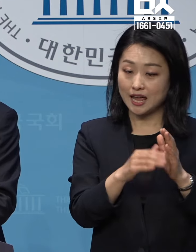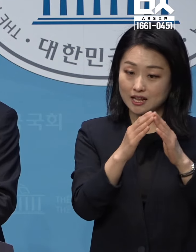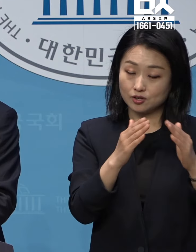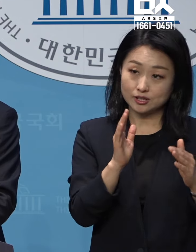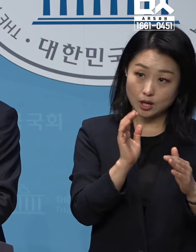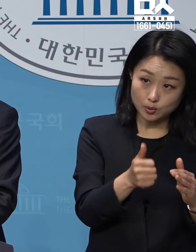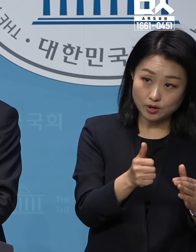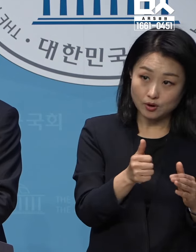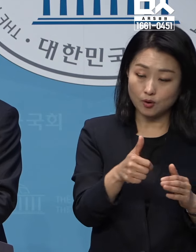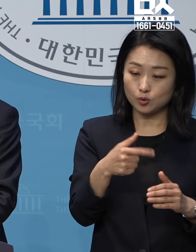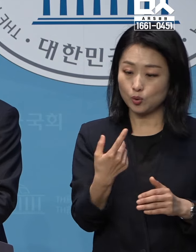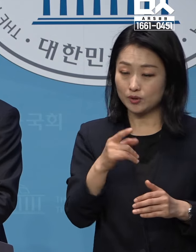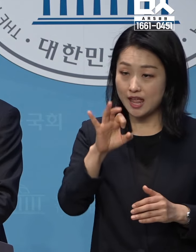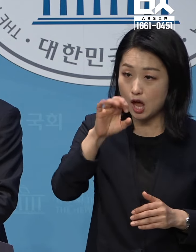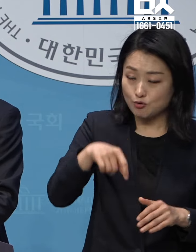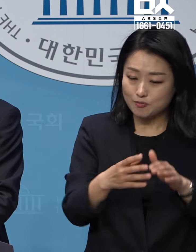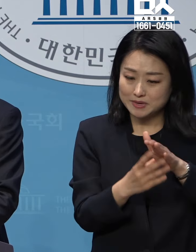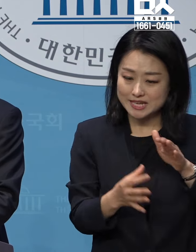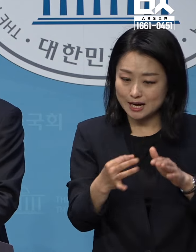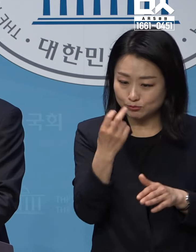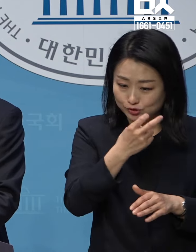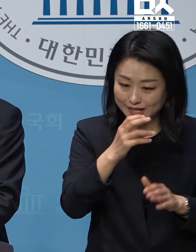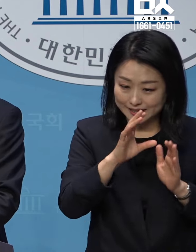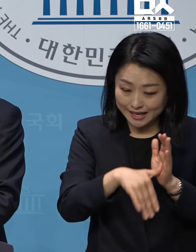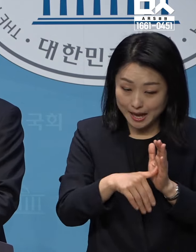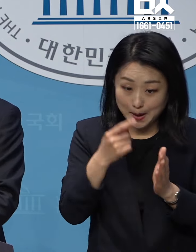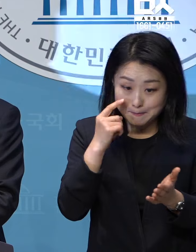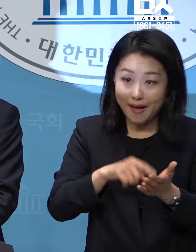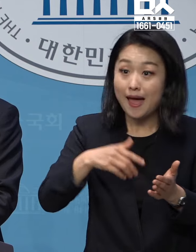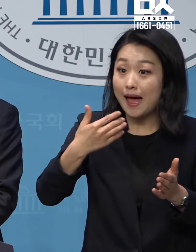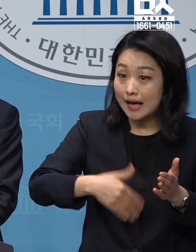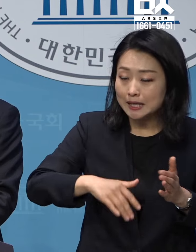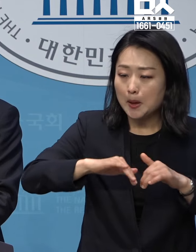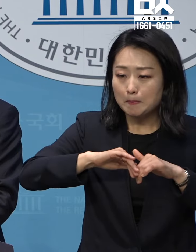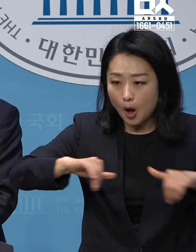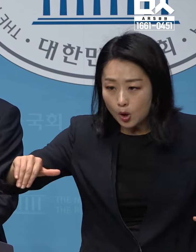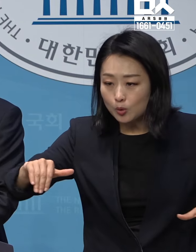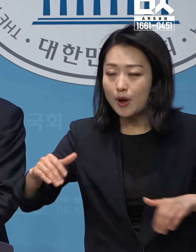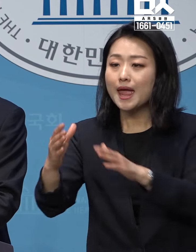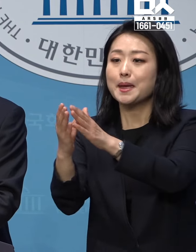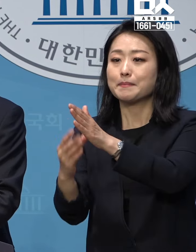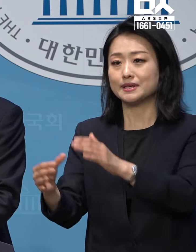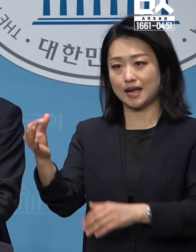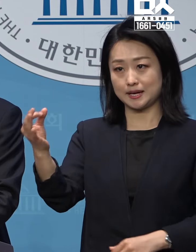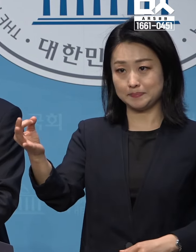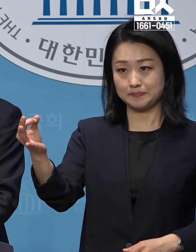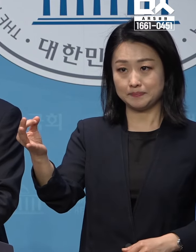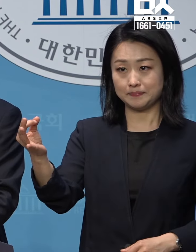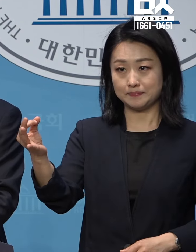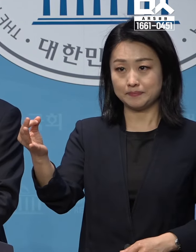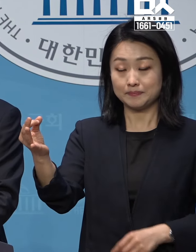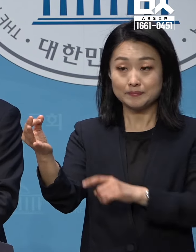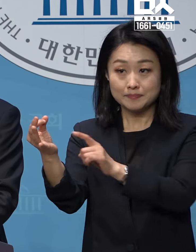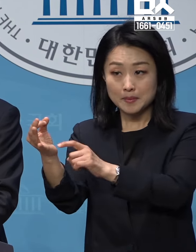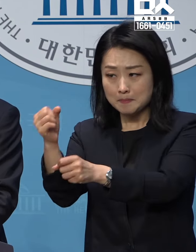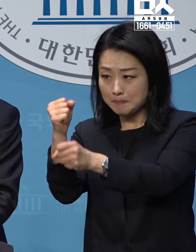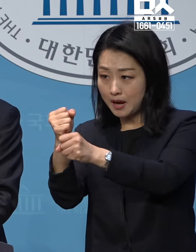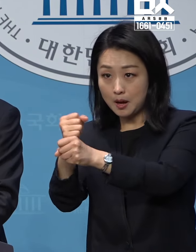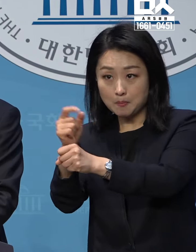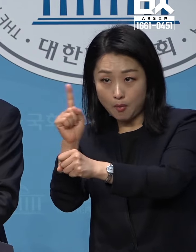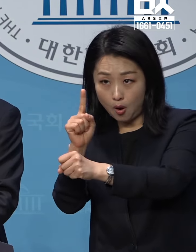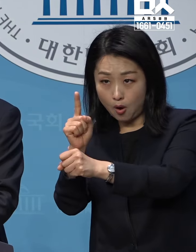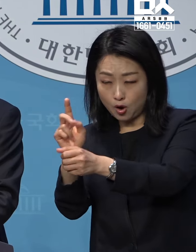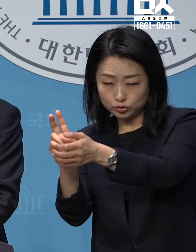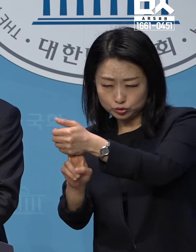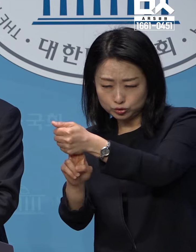노태우의 비자금을 수사할 당시 드러나지 않은 별도의 비자금입니다. 해당 비자금의 조성과 은닉